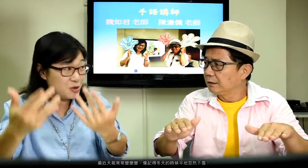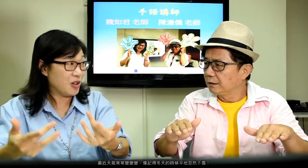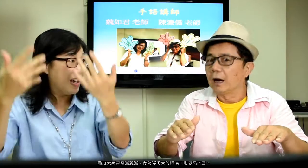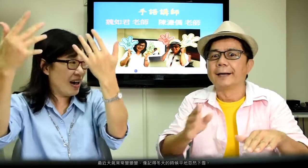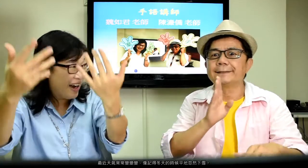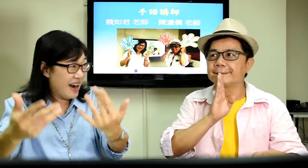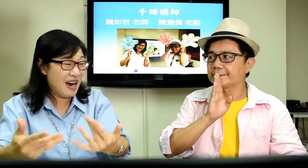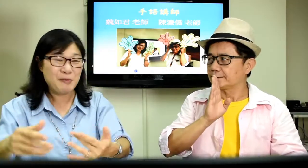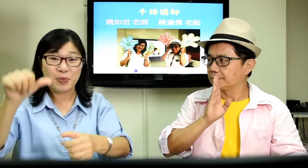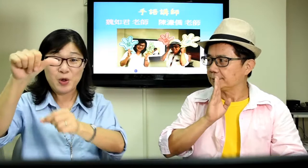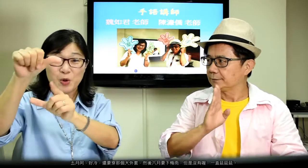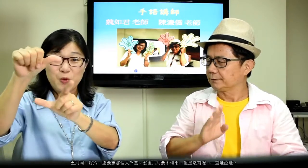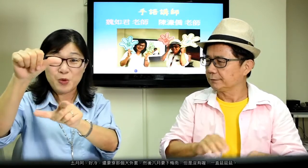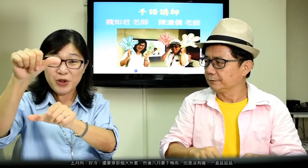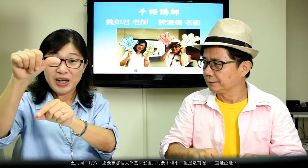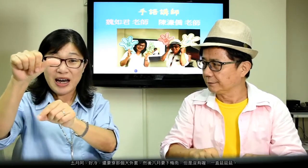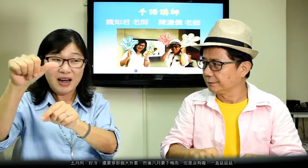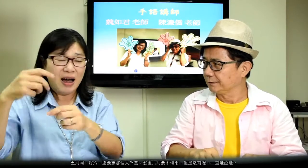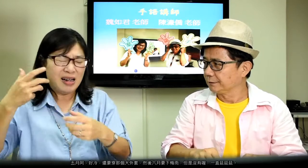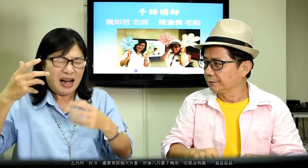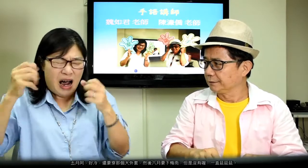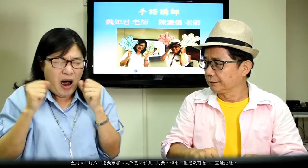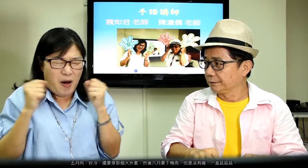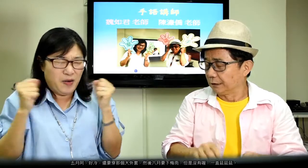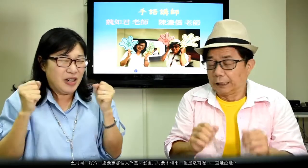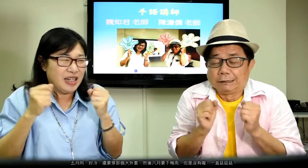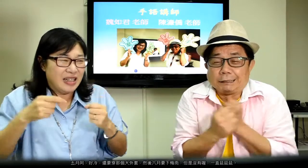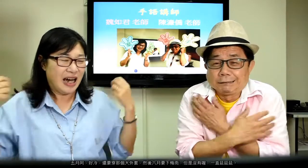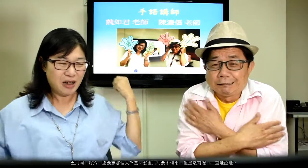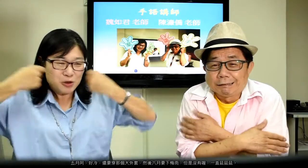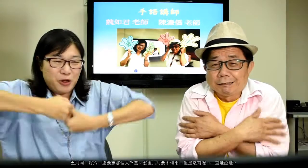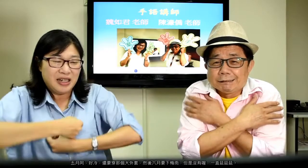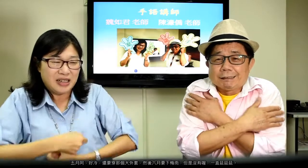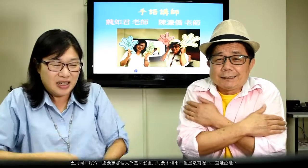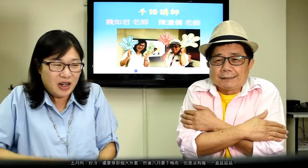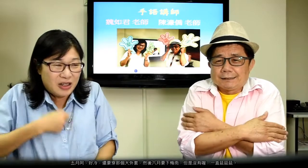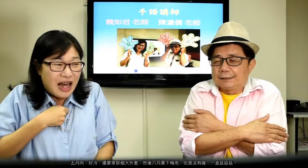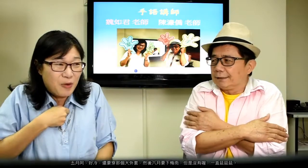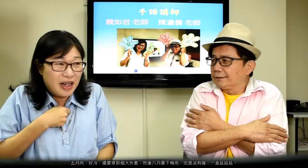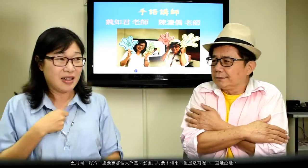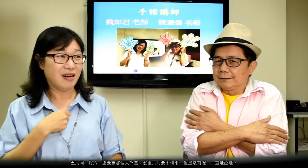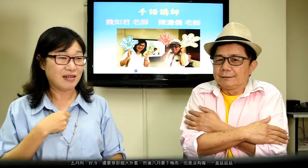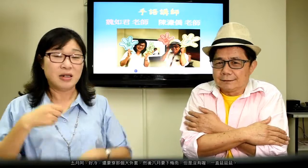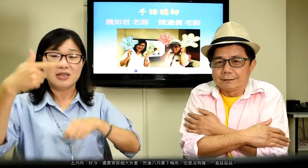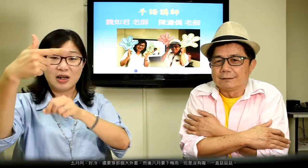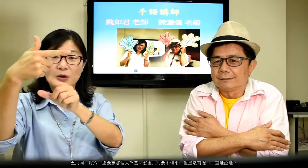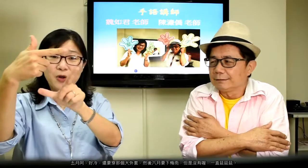雪。五月啊，好冷，还要穿那个大外套。然后